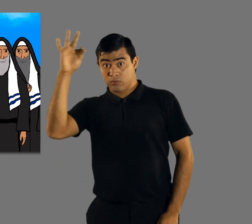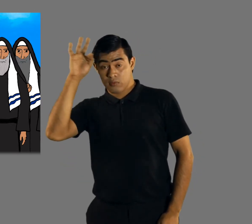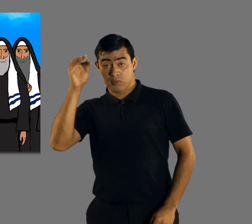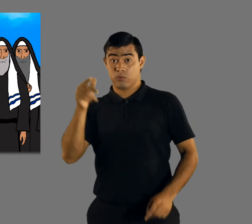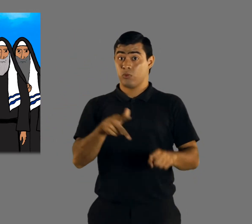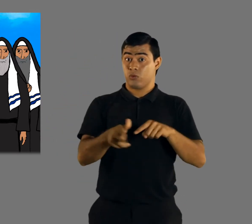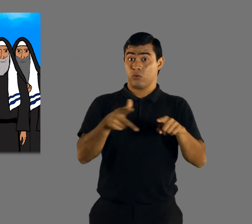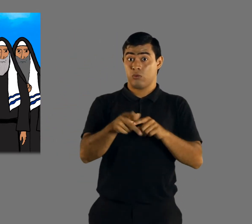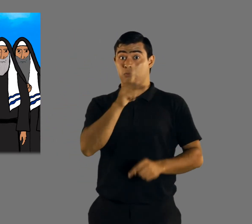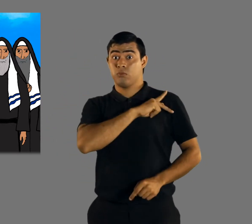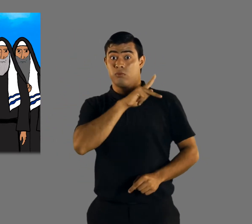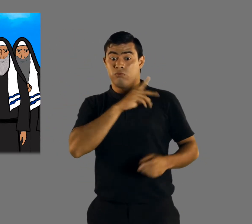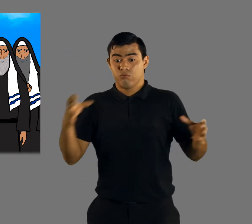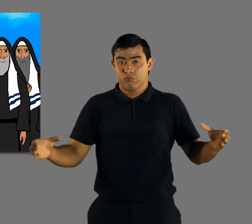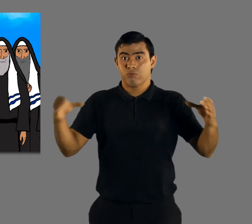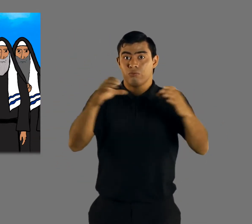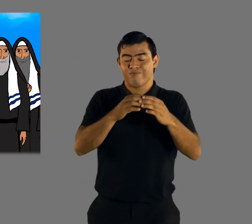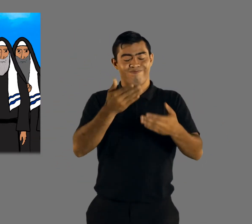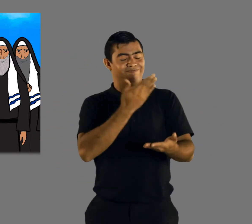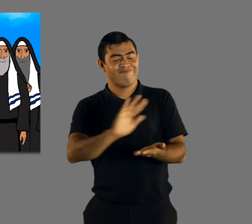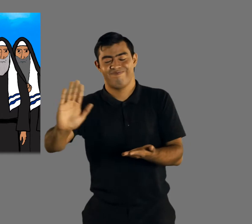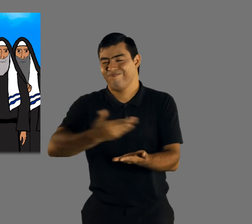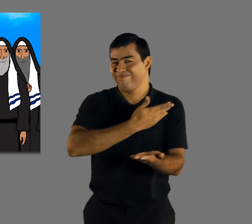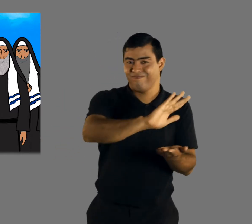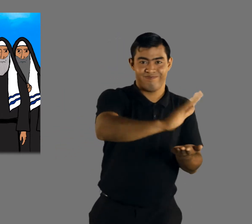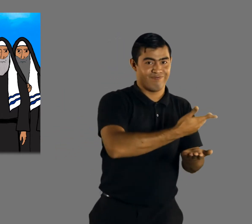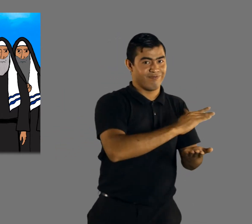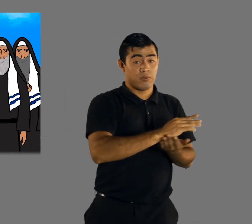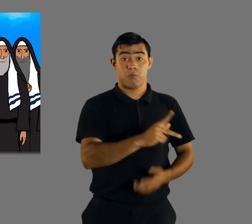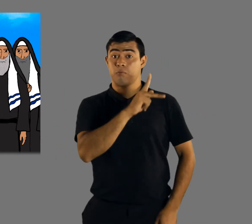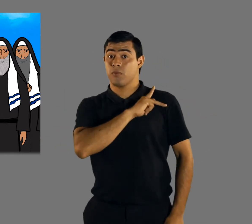no compartían con otras personas judías, sino que se apartaban de ellas.